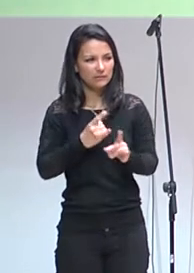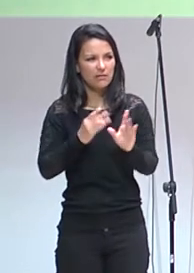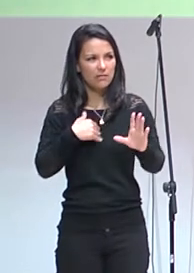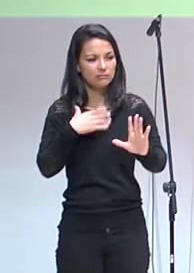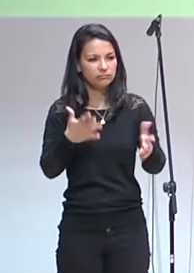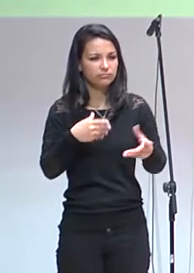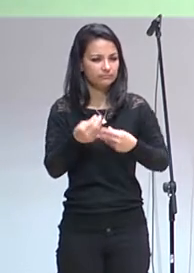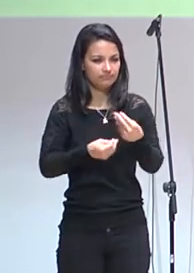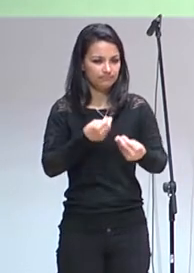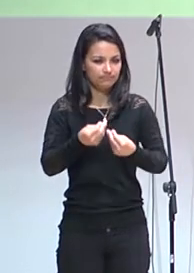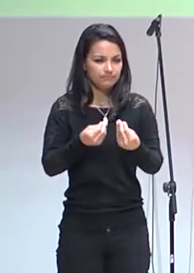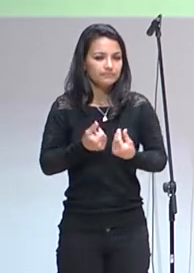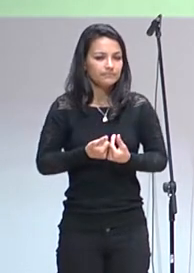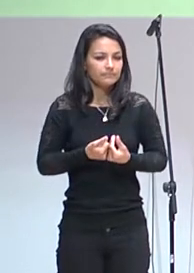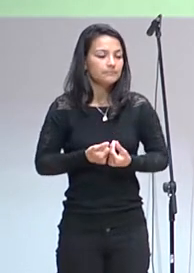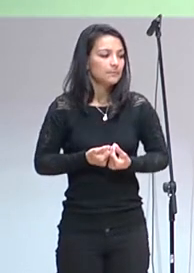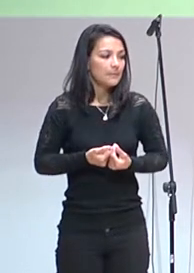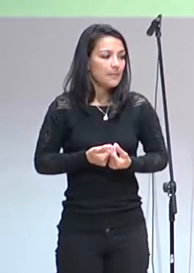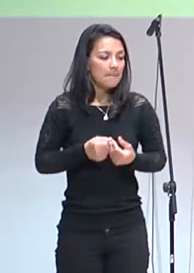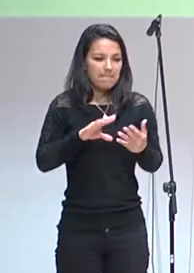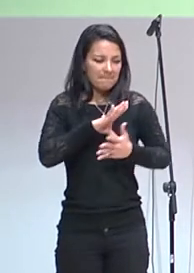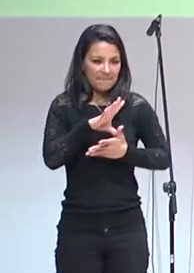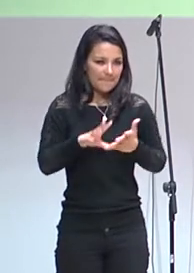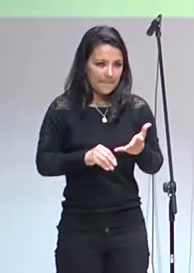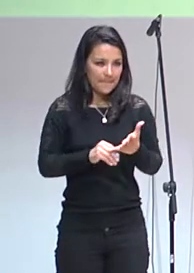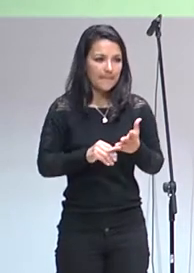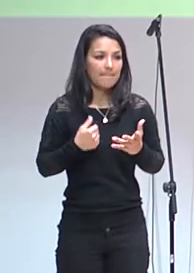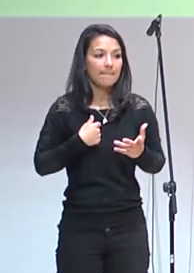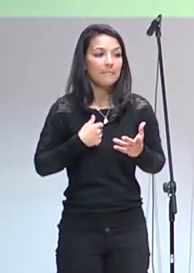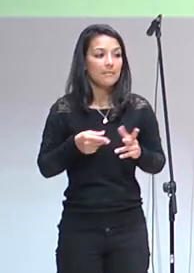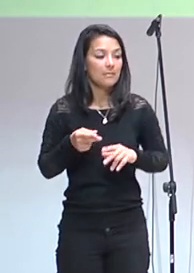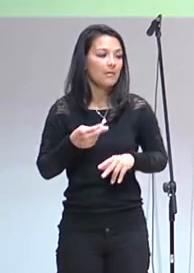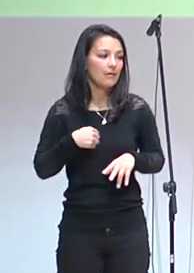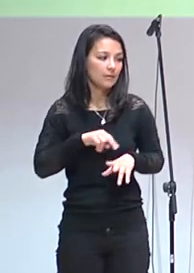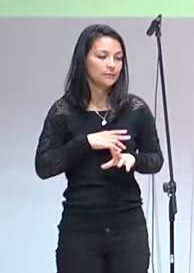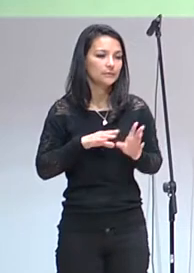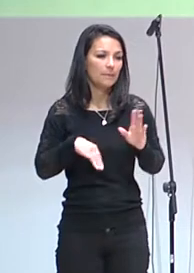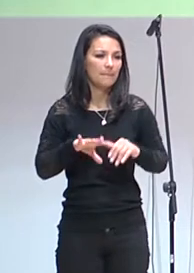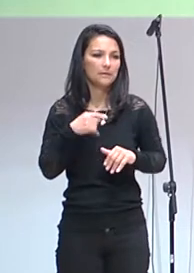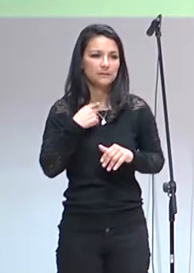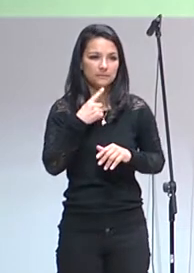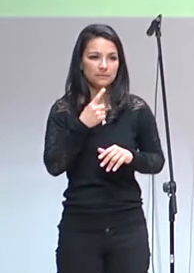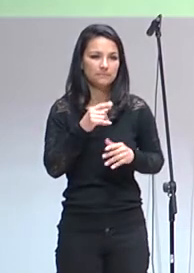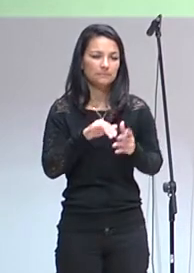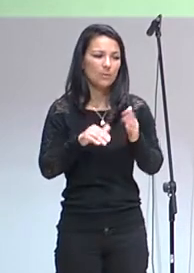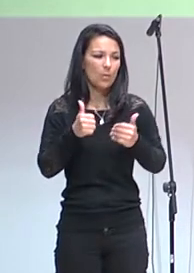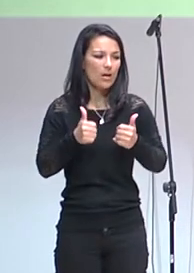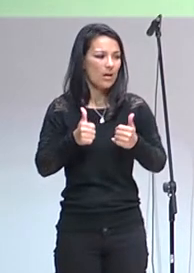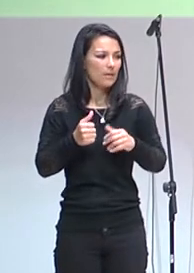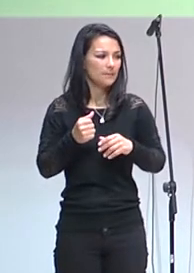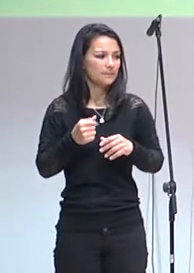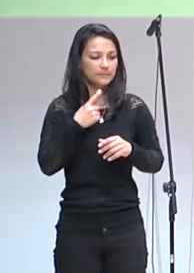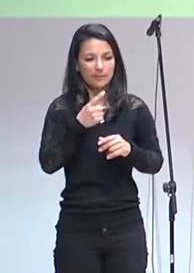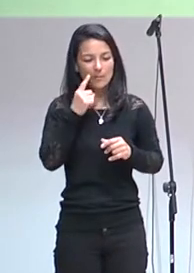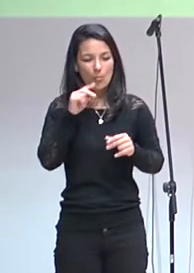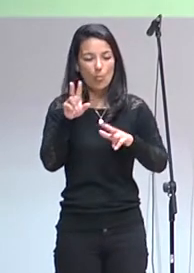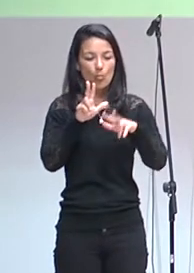esto. Entonces, nosotros utilizamos mucho lo que es el Museo Vivo, ¿sí? El Museo